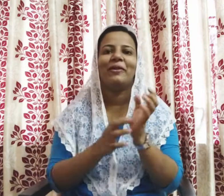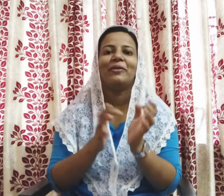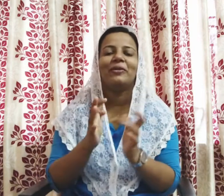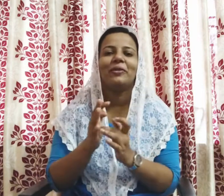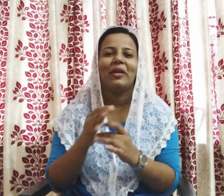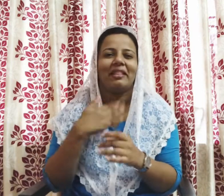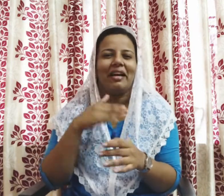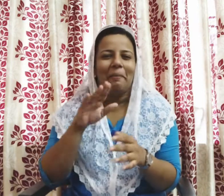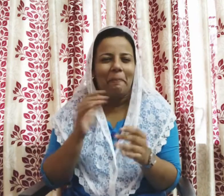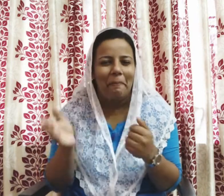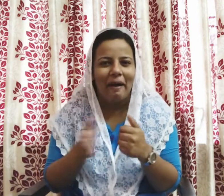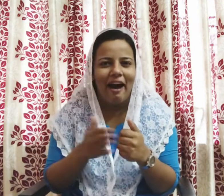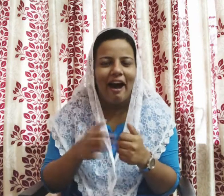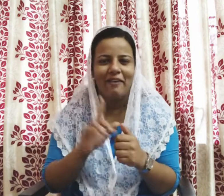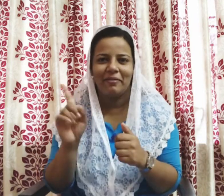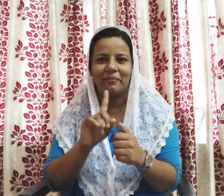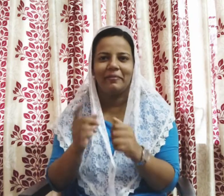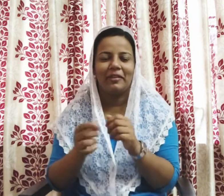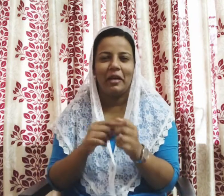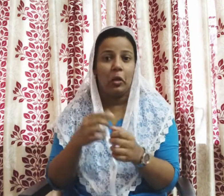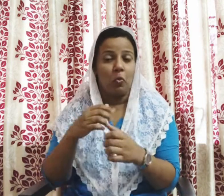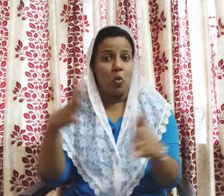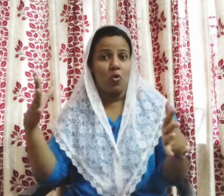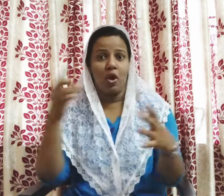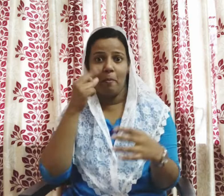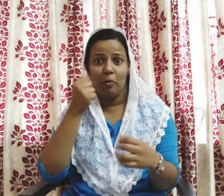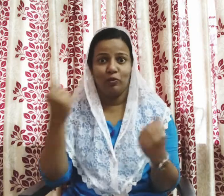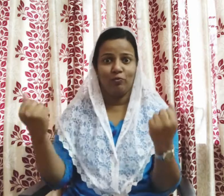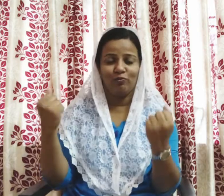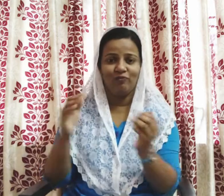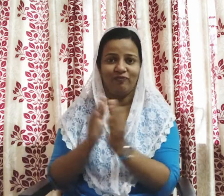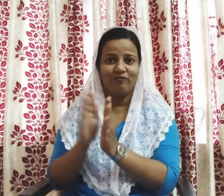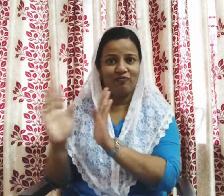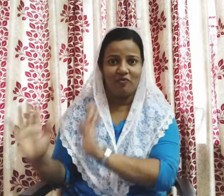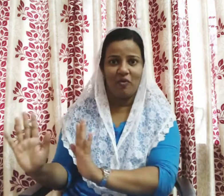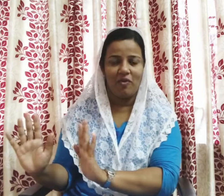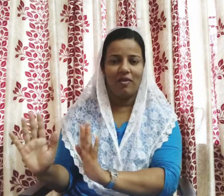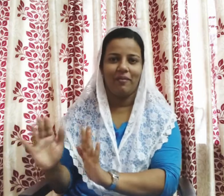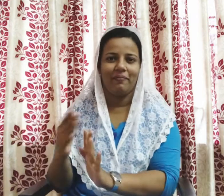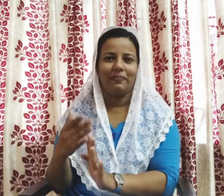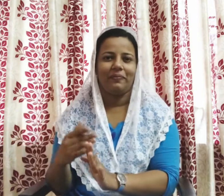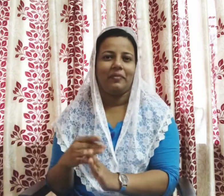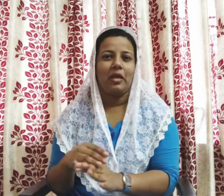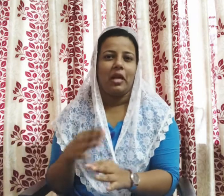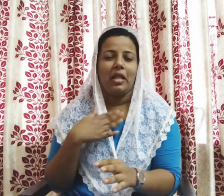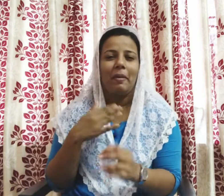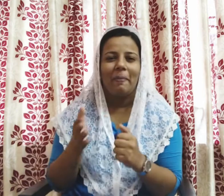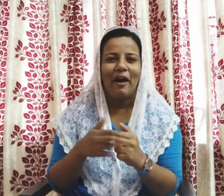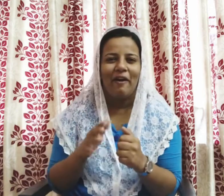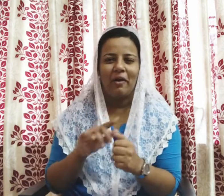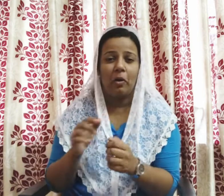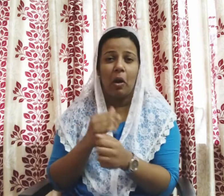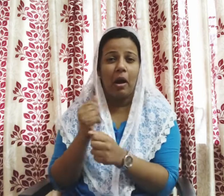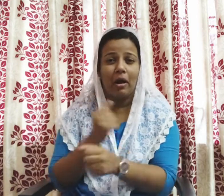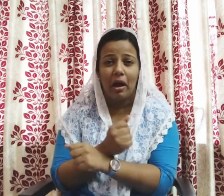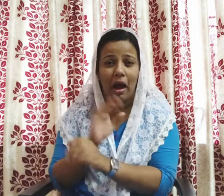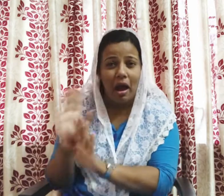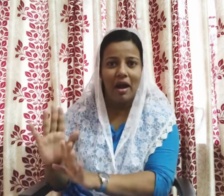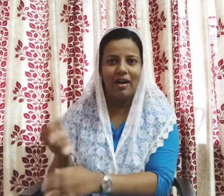ചെയ്യുന്നു, എളിയവനെ തന്നിലും ബലമേറിയവൻ്റെ കയ്യിൽ നിന്നും, അമേൻ, എളിയവനും ദരിദ്രനുമായവനെ കവർച്ചക്കാരുടെ കയ്യിൽ